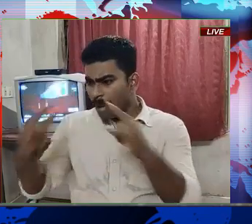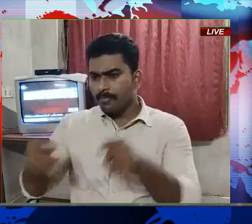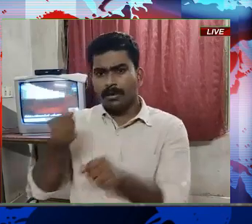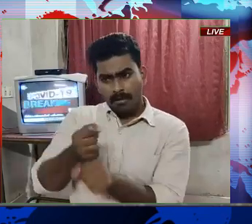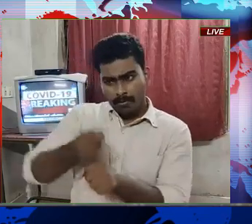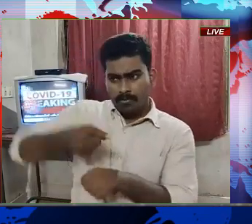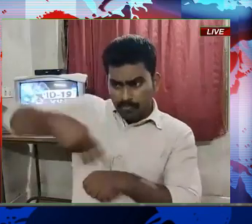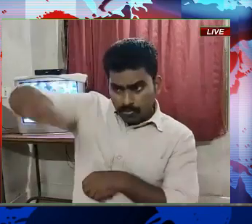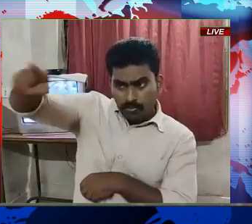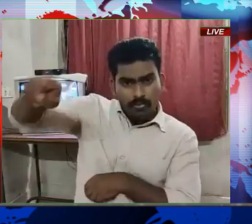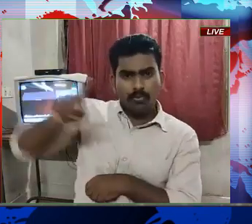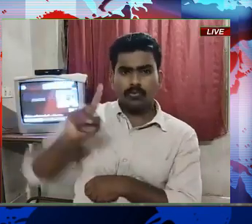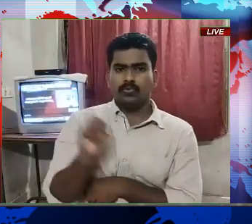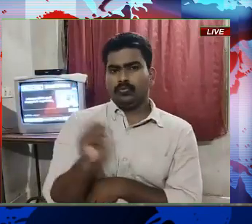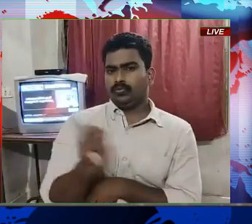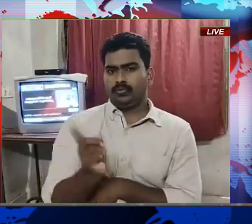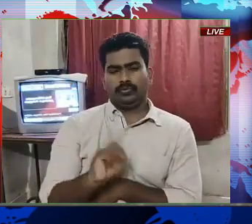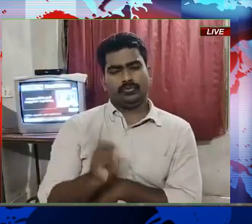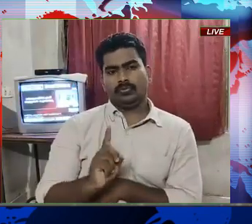ചില ഫാക്ടറികളിൽ